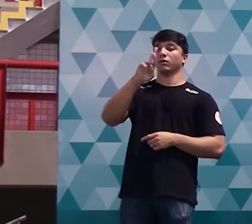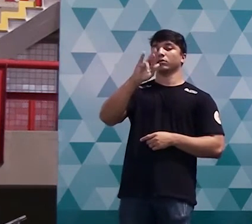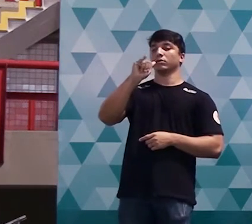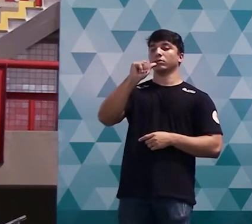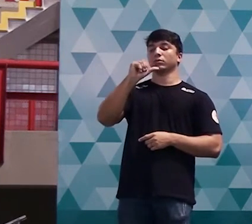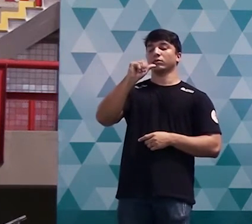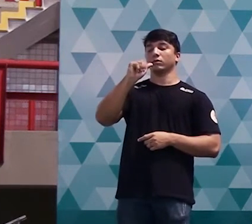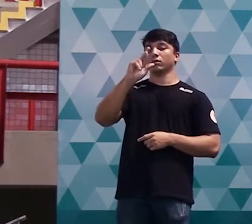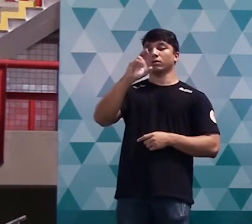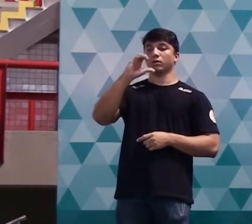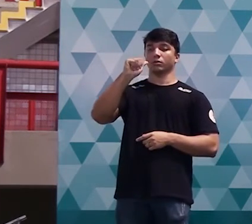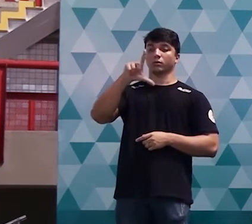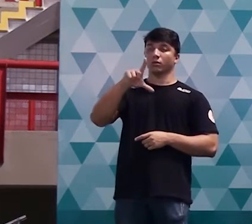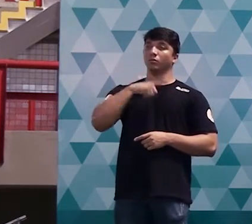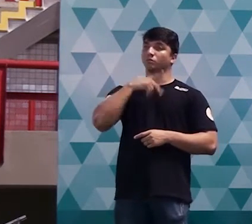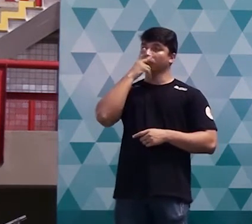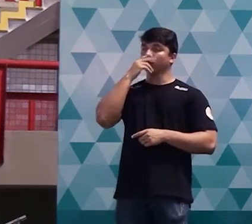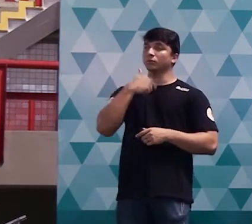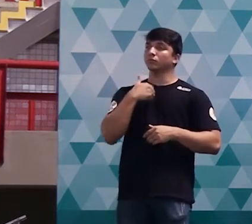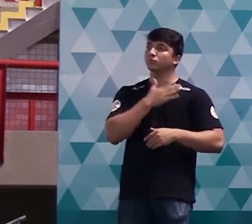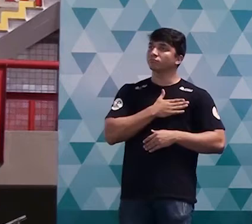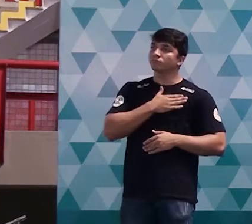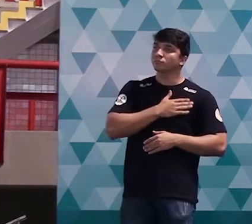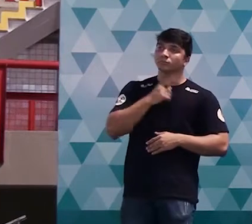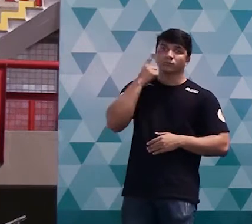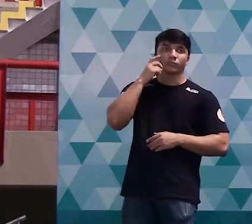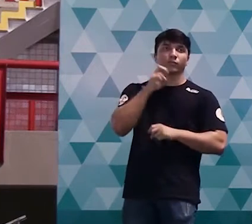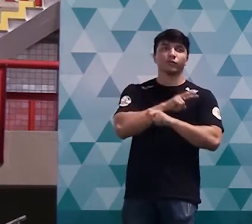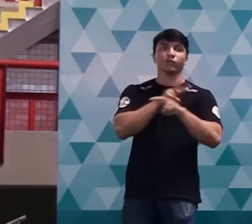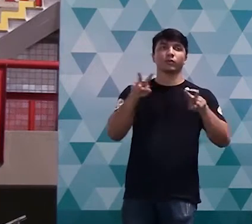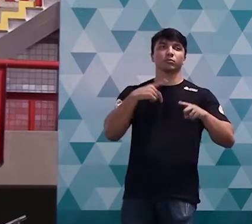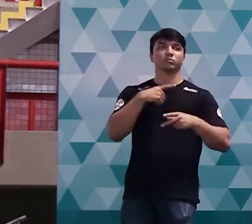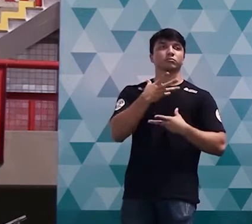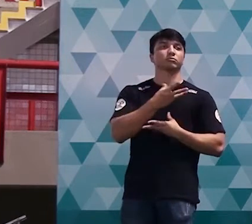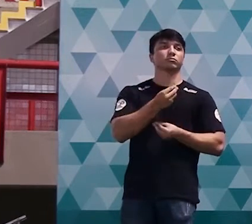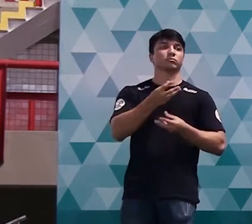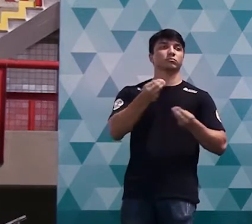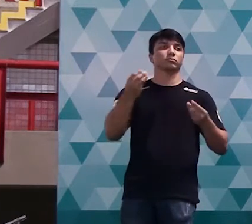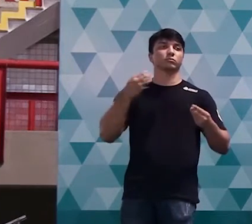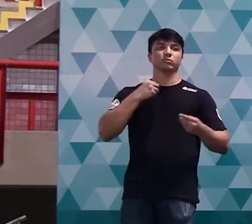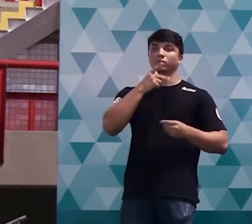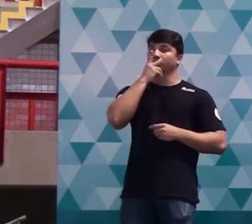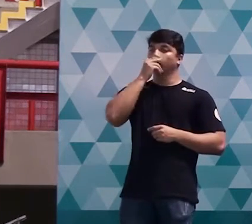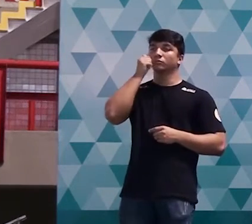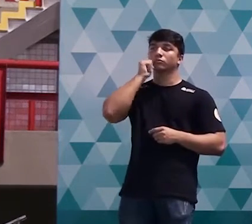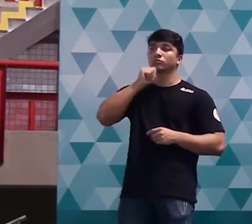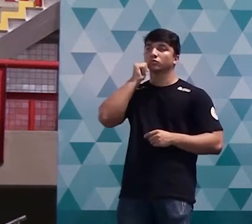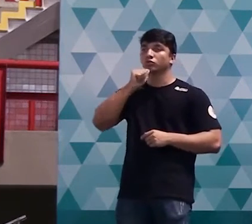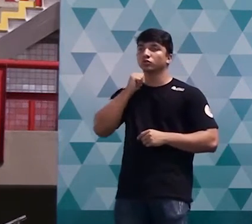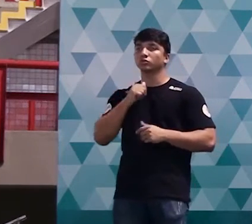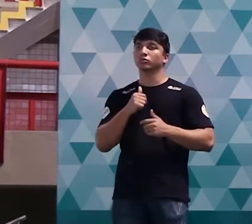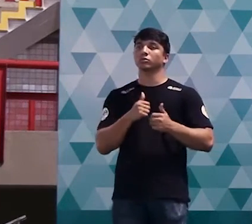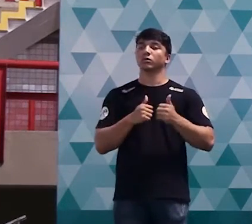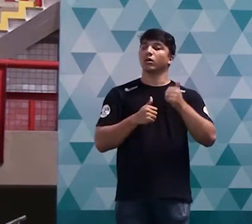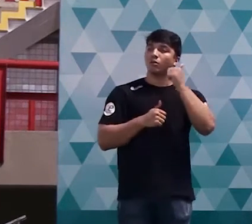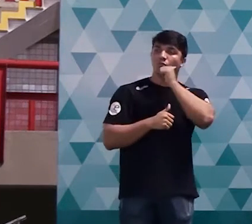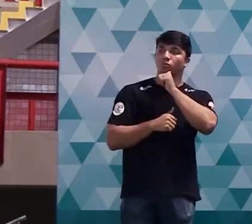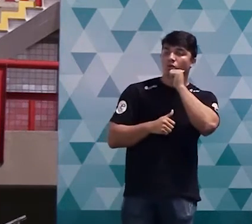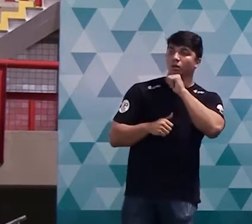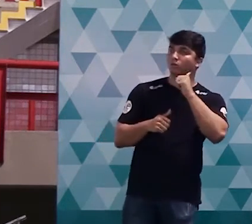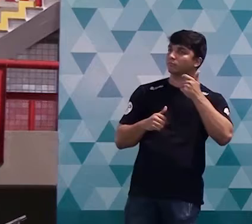patriarcal. Hoje em dia, fico muito feliz quando a gente olha para cá e vê um bocado de meninas, um bocado de